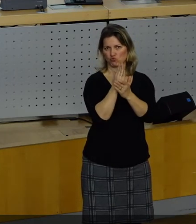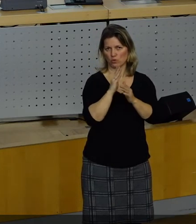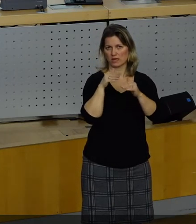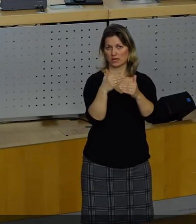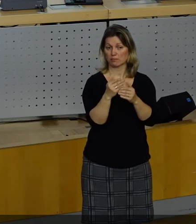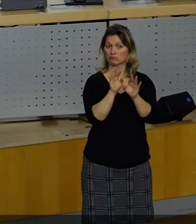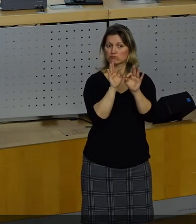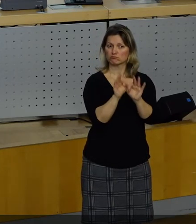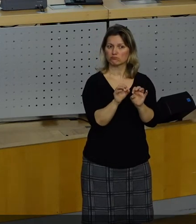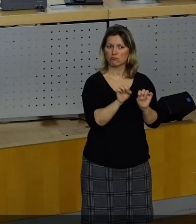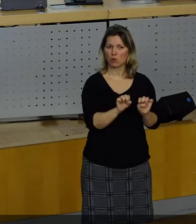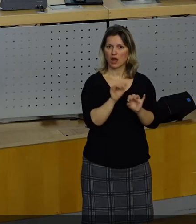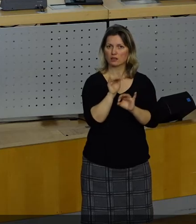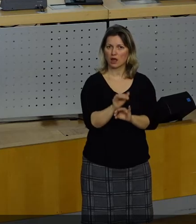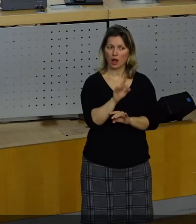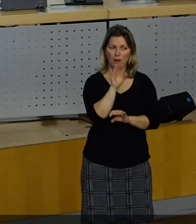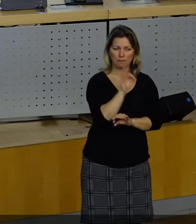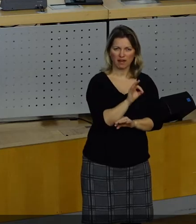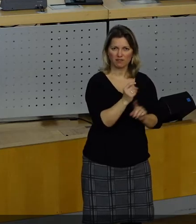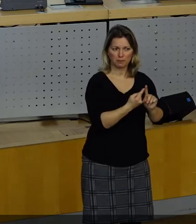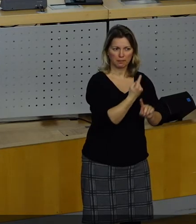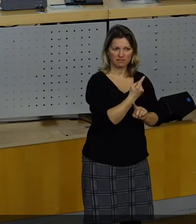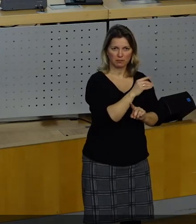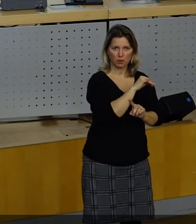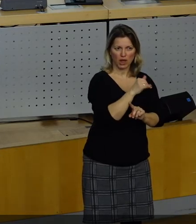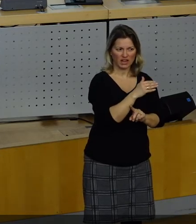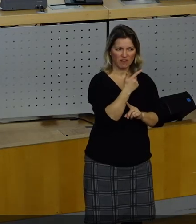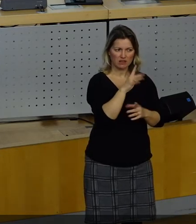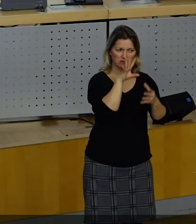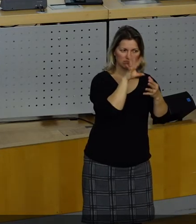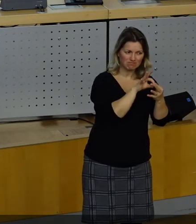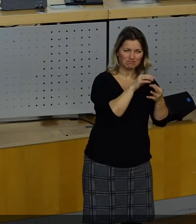Möglichkeit, konkret an einzelnen Vorhaben wirklich auch gute Verbesserungen zu